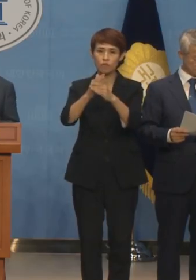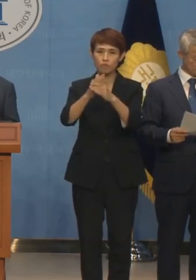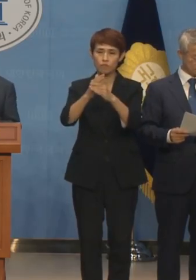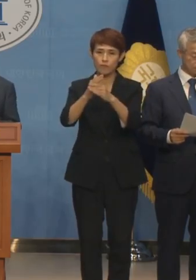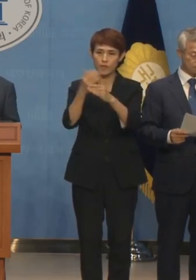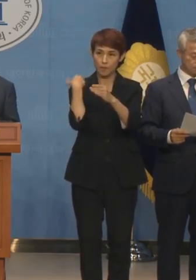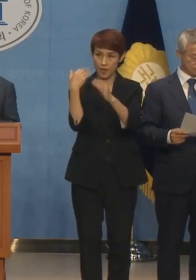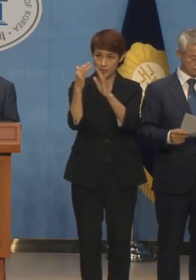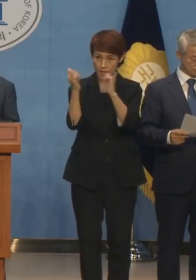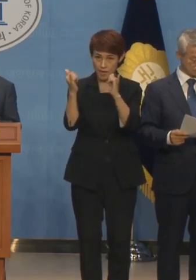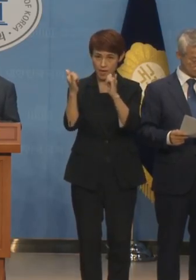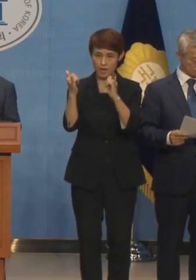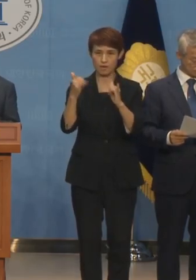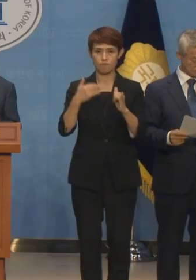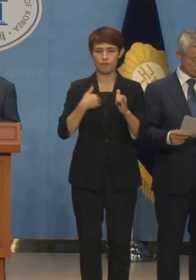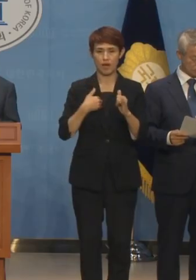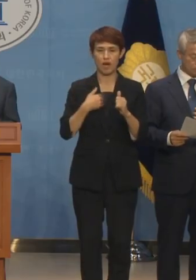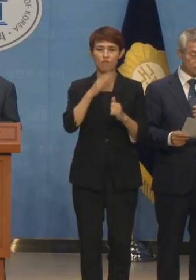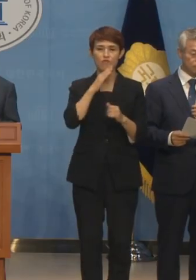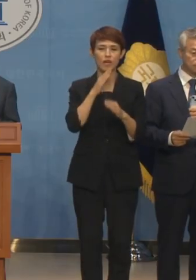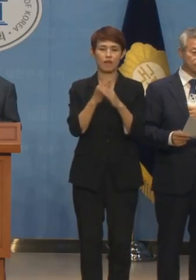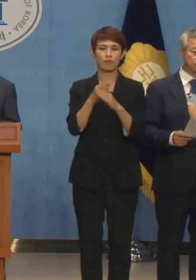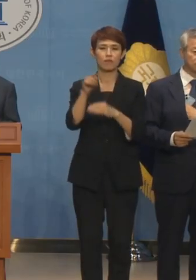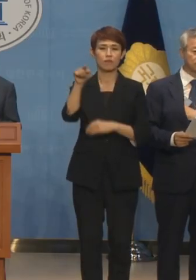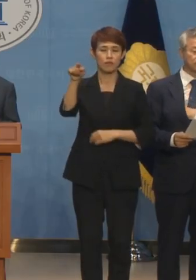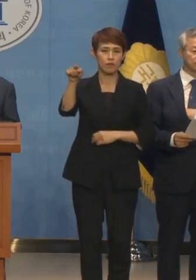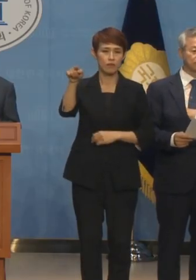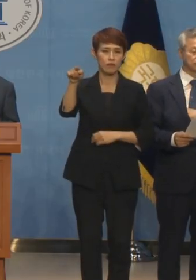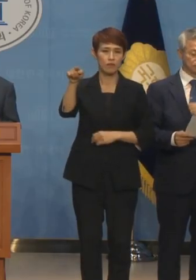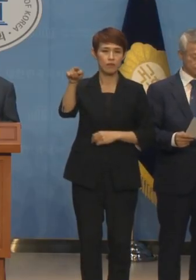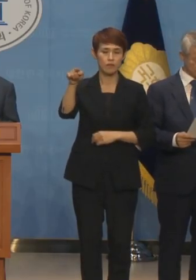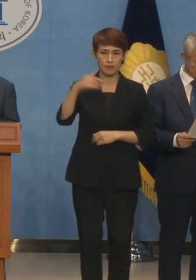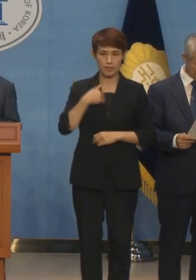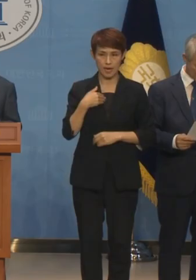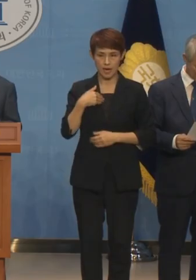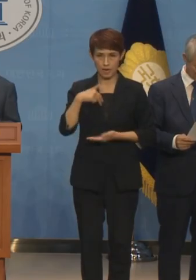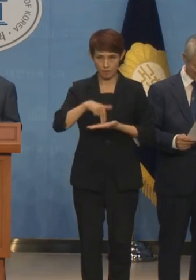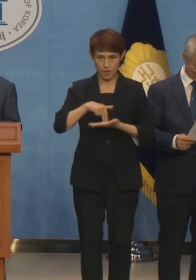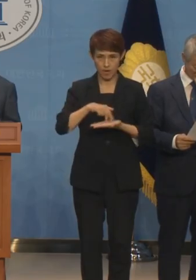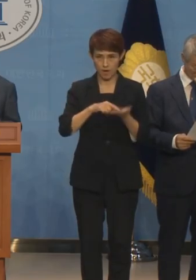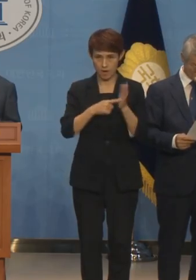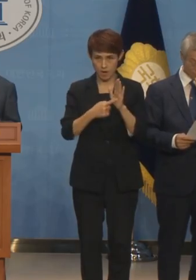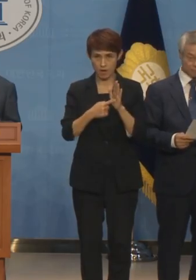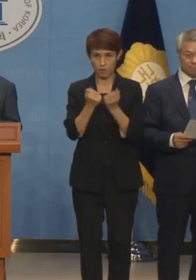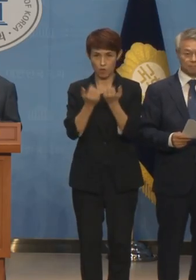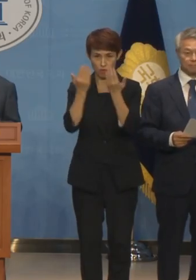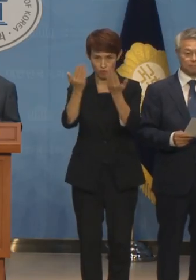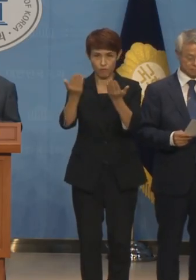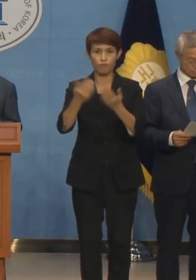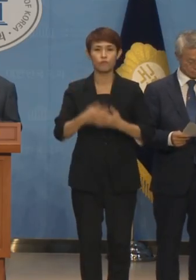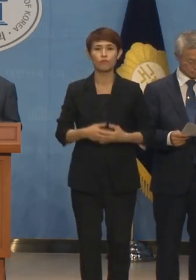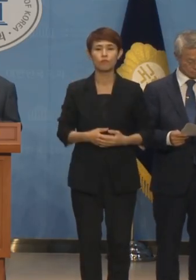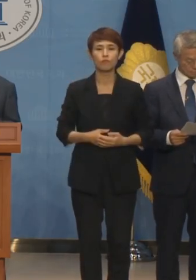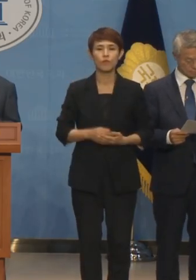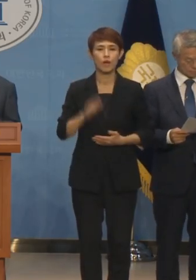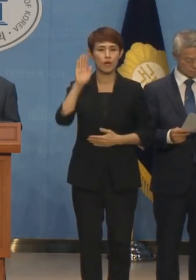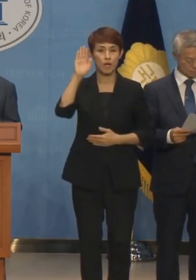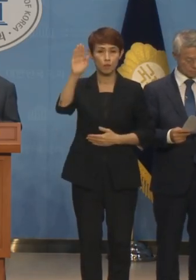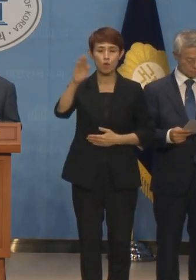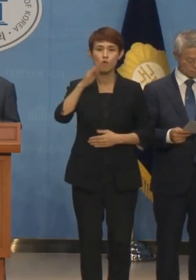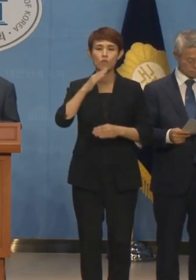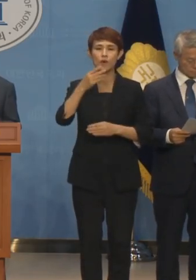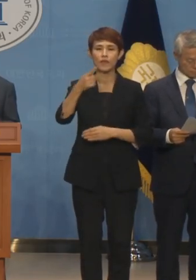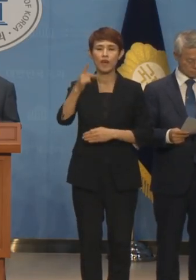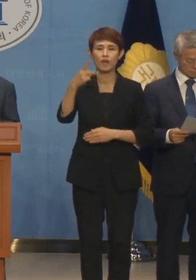중개업자로서 자신의 지위를 북한 당국으로부터 재차 확인받아 이를 더 공고히 하고 향후